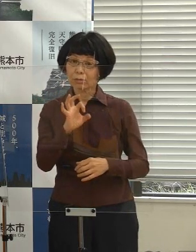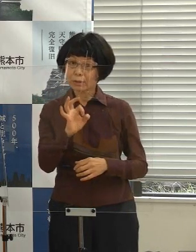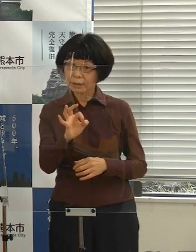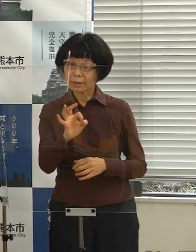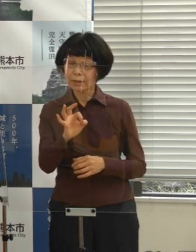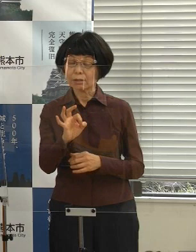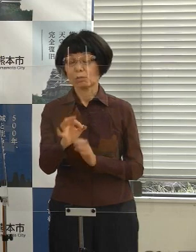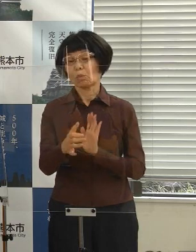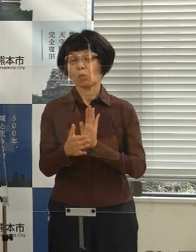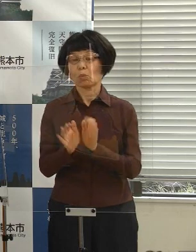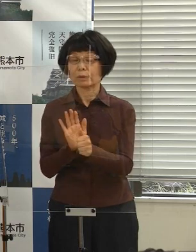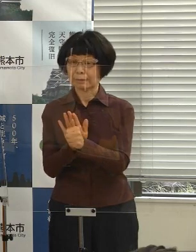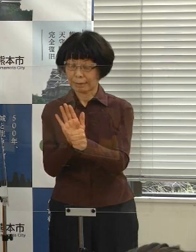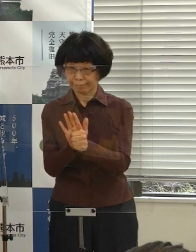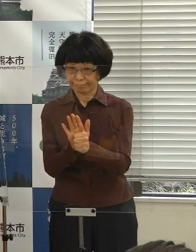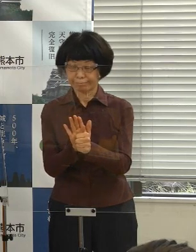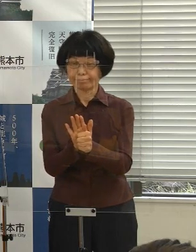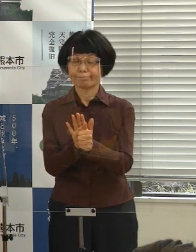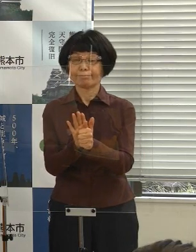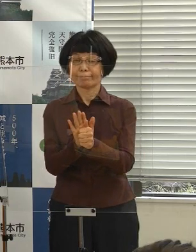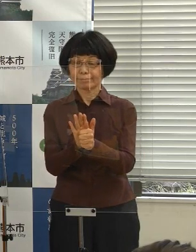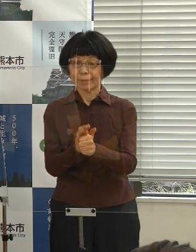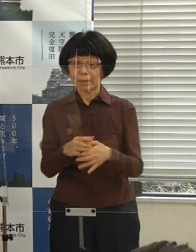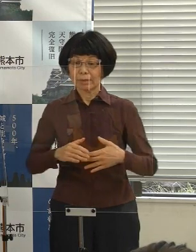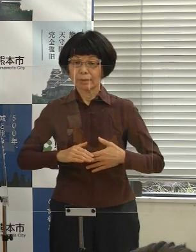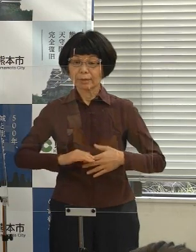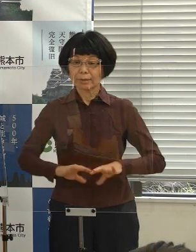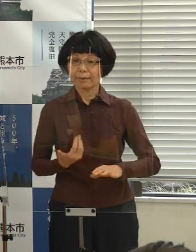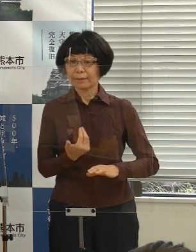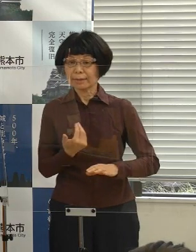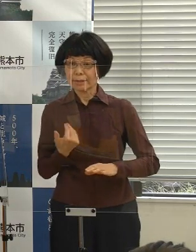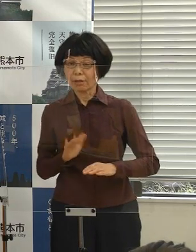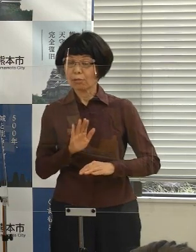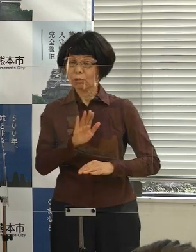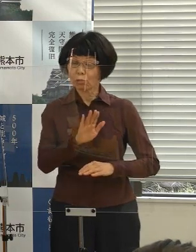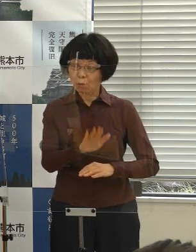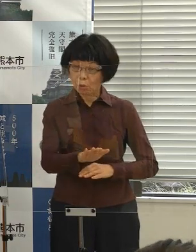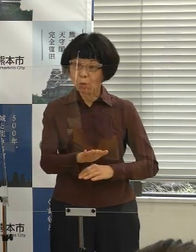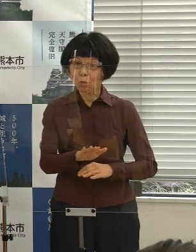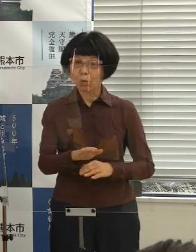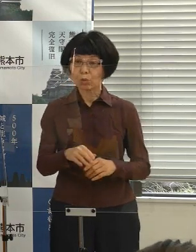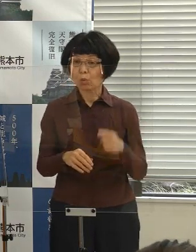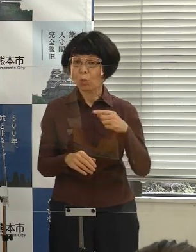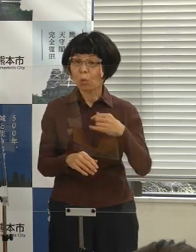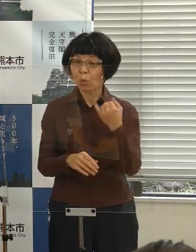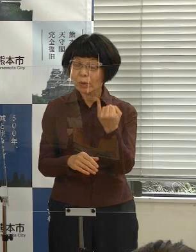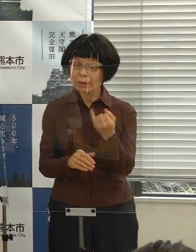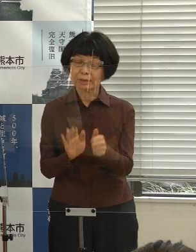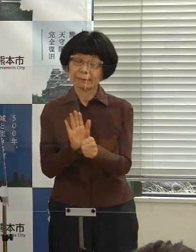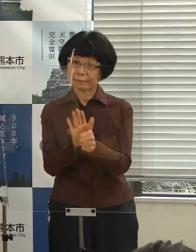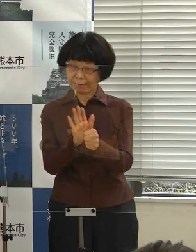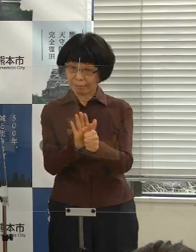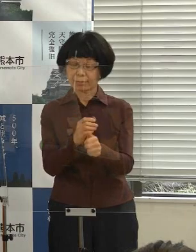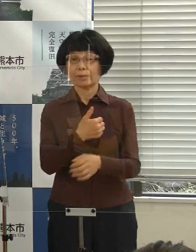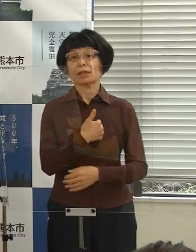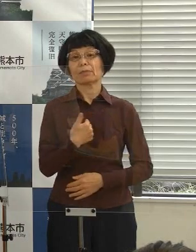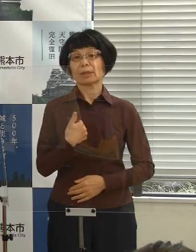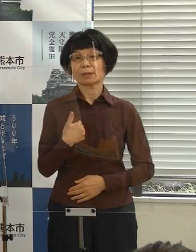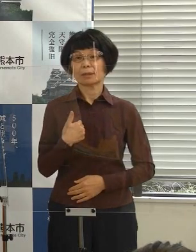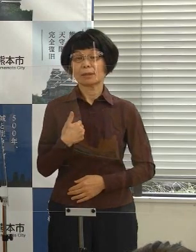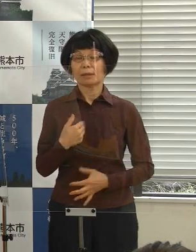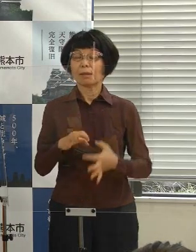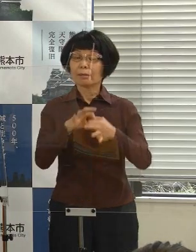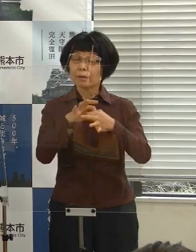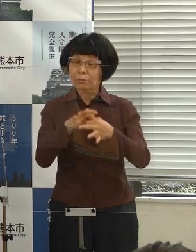とか、こういったことについても産前産後の母子支援事業の中で行うことができます。こういったことをぜひです